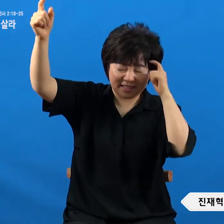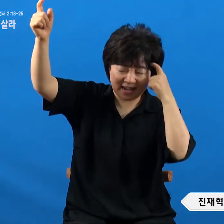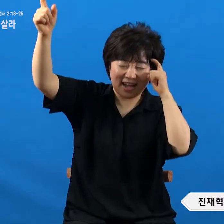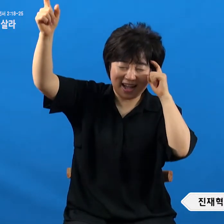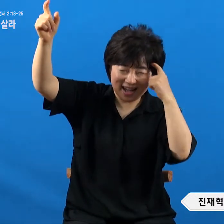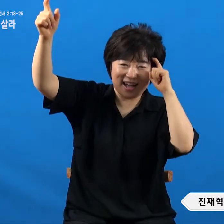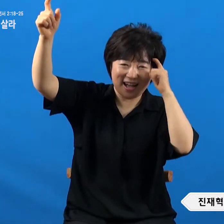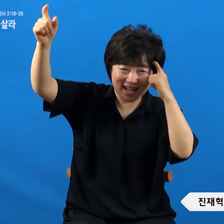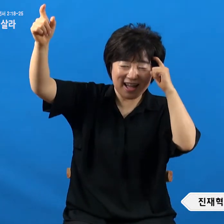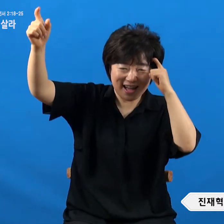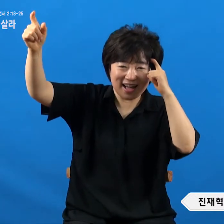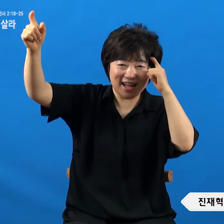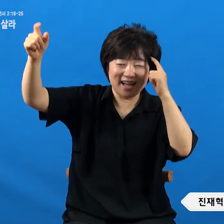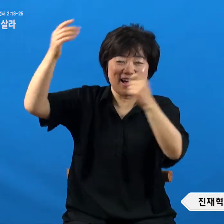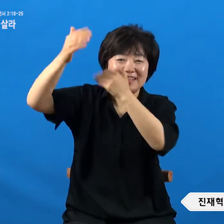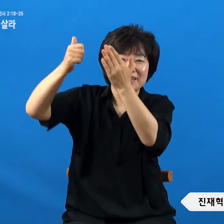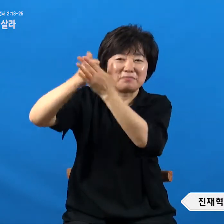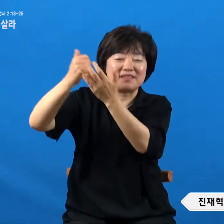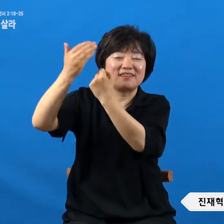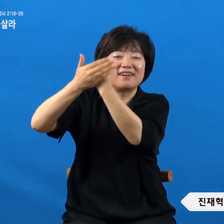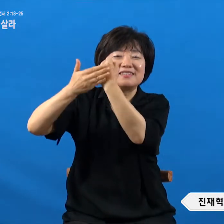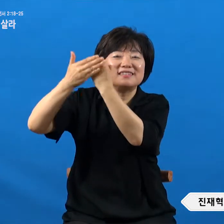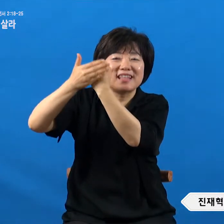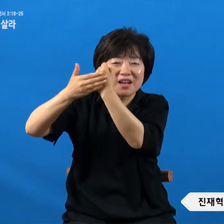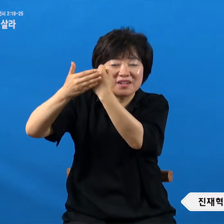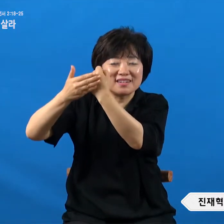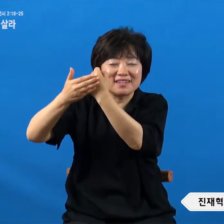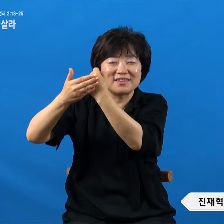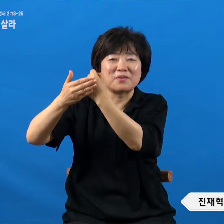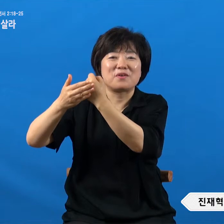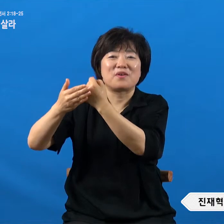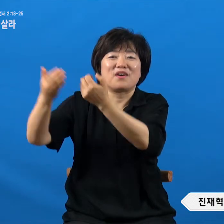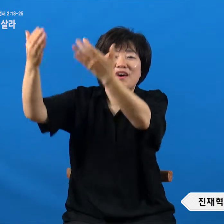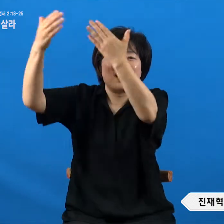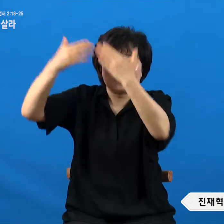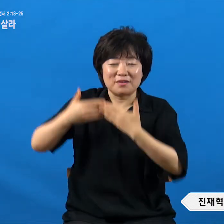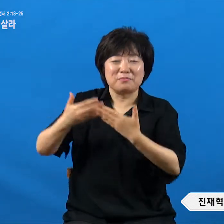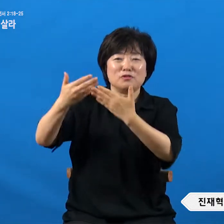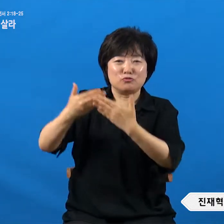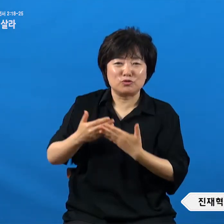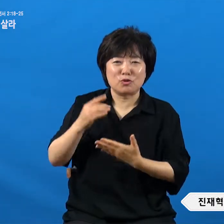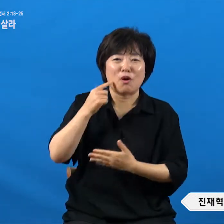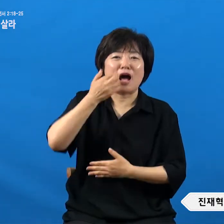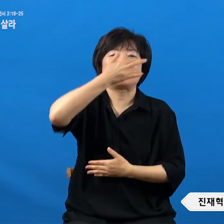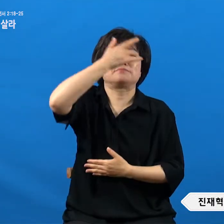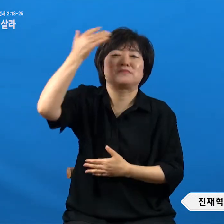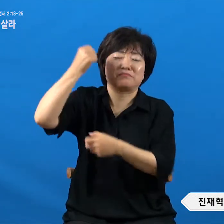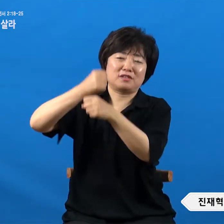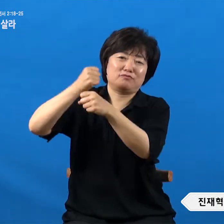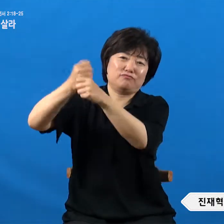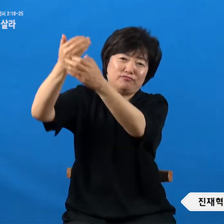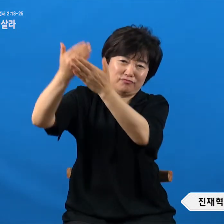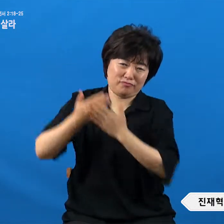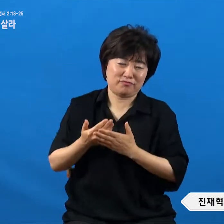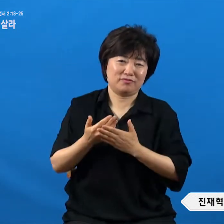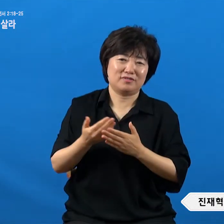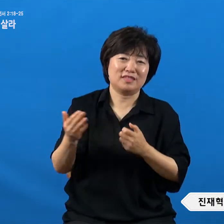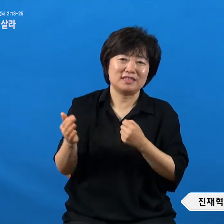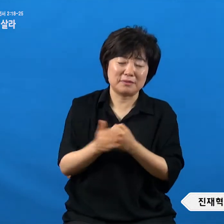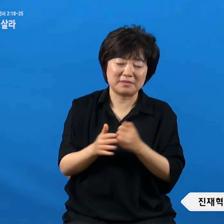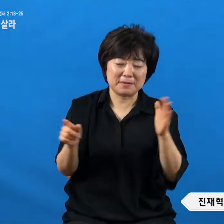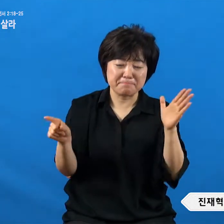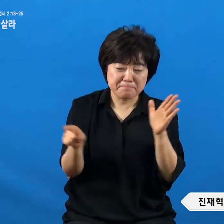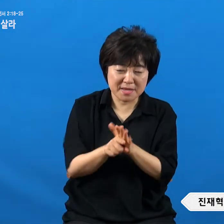은혜로 세우시고 아름답게 하신다. 그러므로 믿음으로 인해 우리의 상황 가운데, 고난